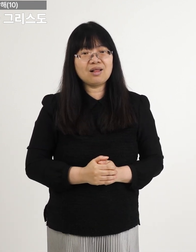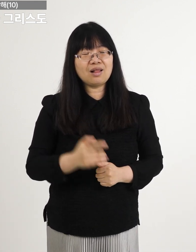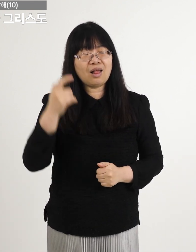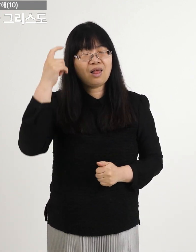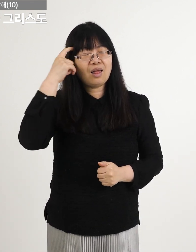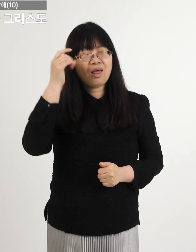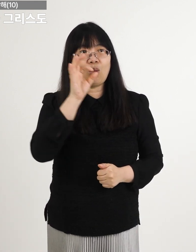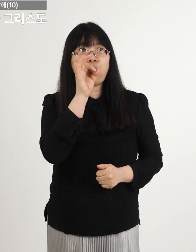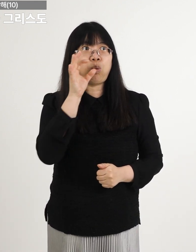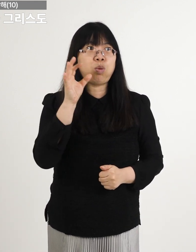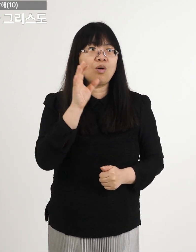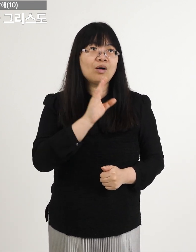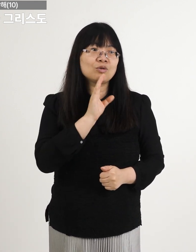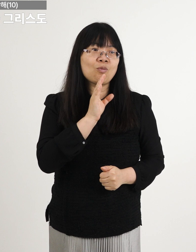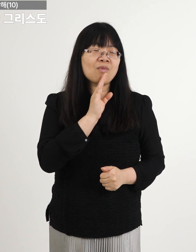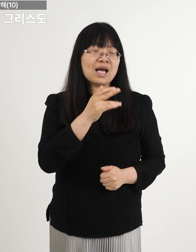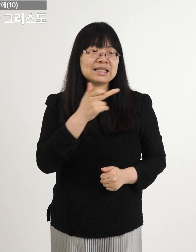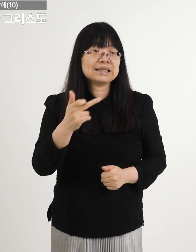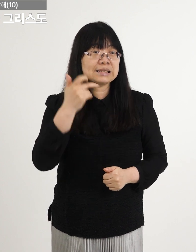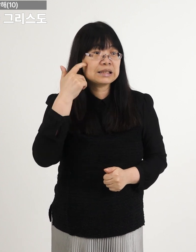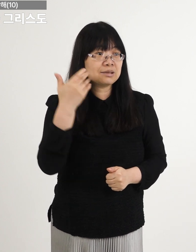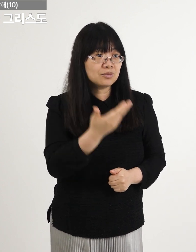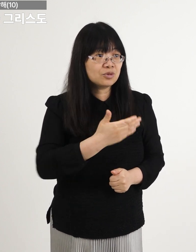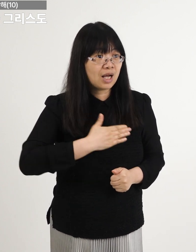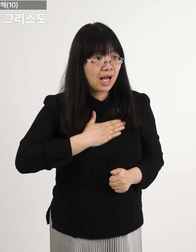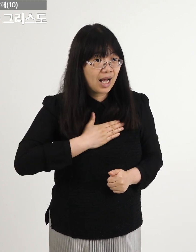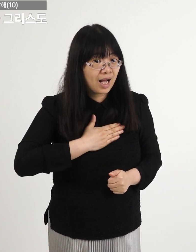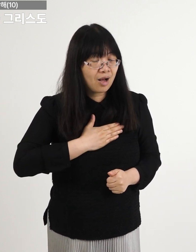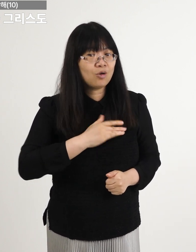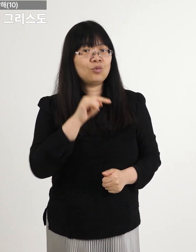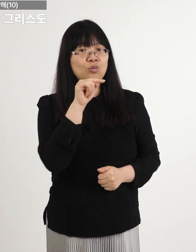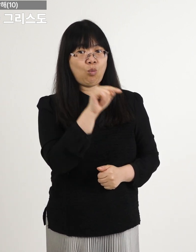정도의 어마어마한 질문을 할 테니까 너